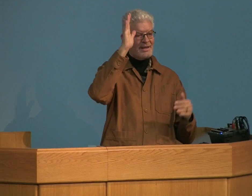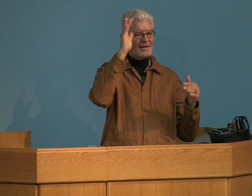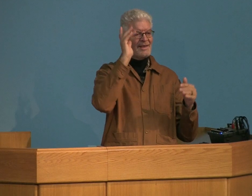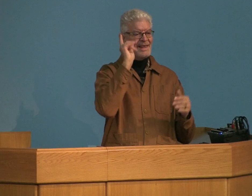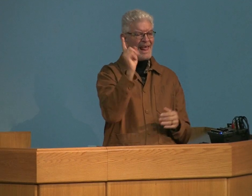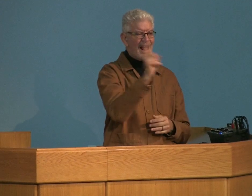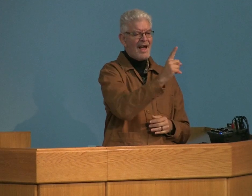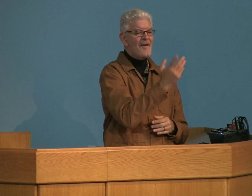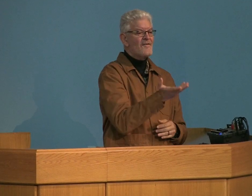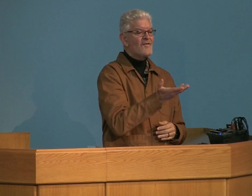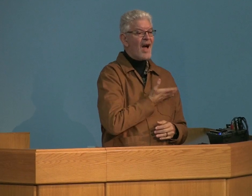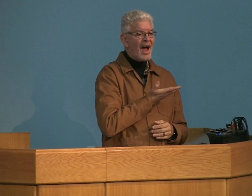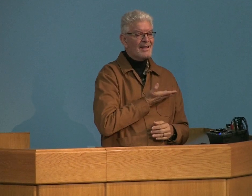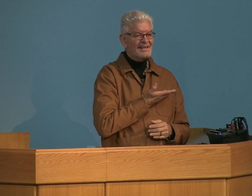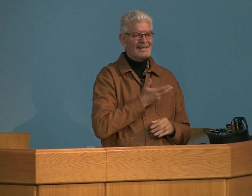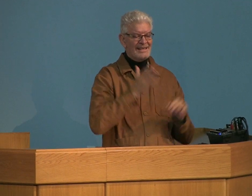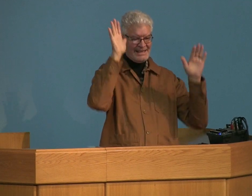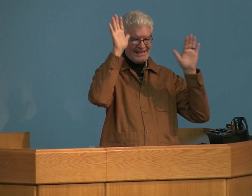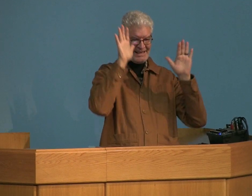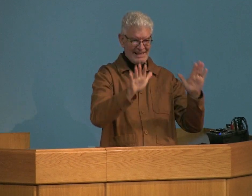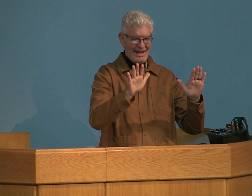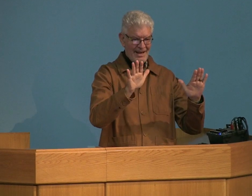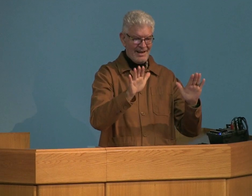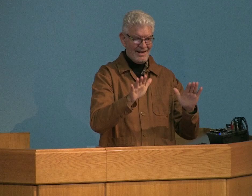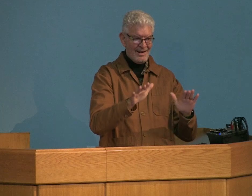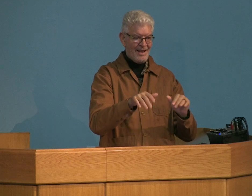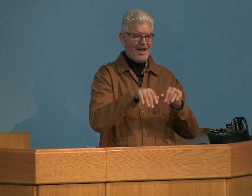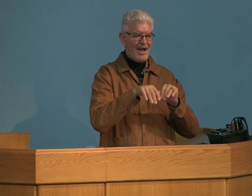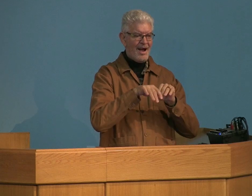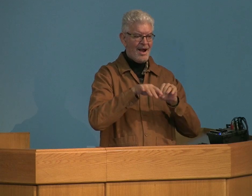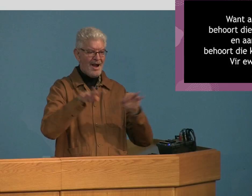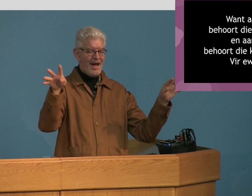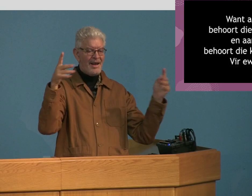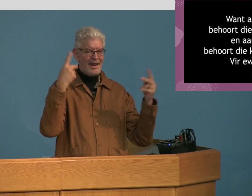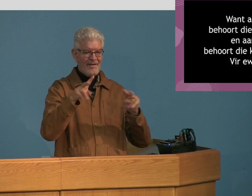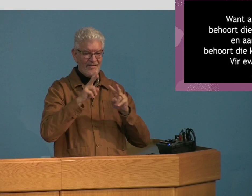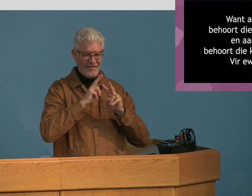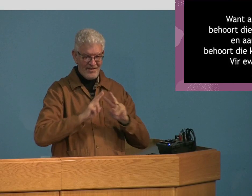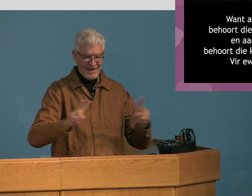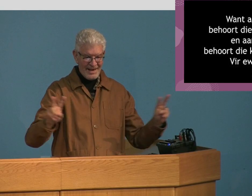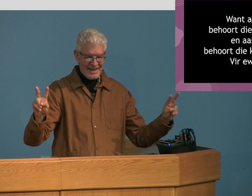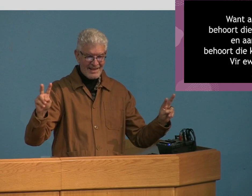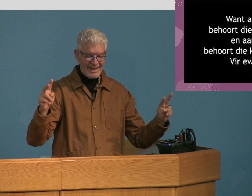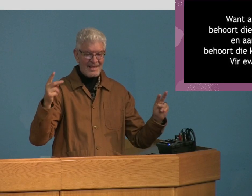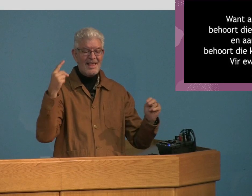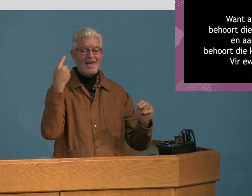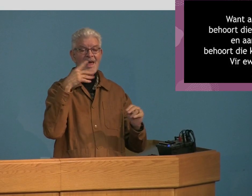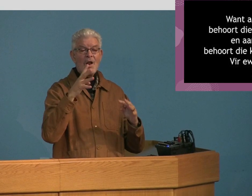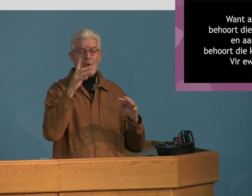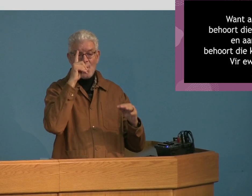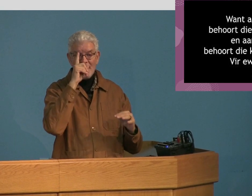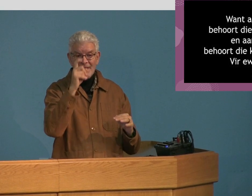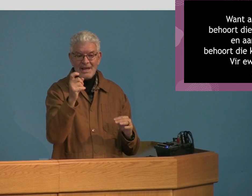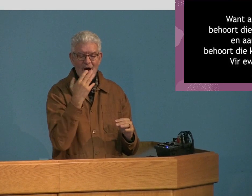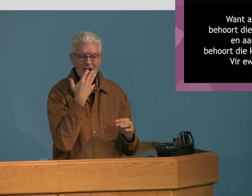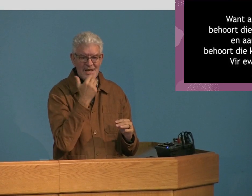Mag God die Vader elkeen van julle seën. Gaan in vrede en